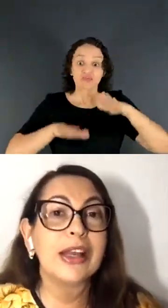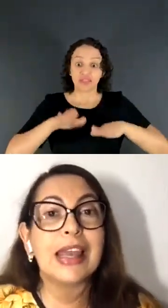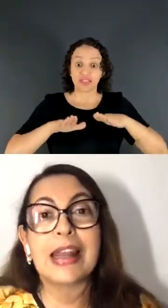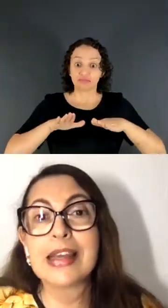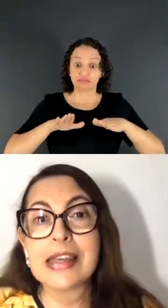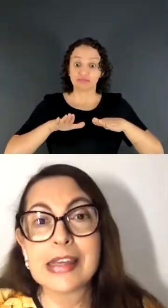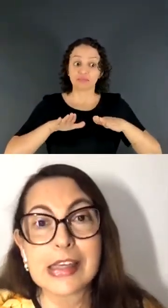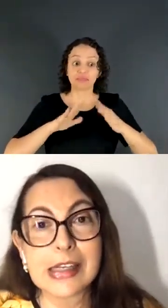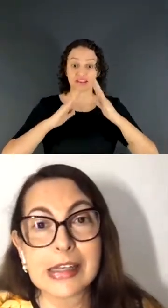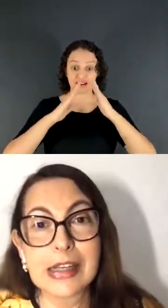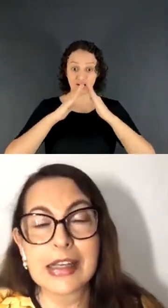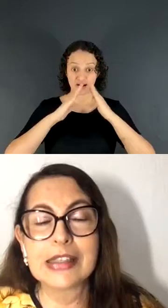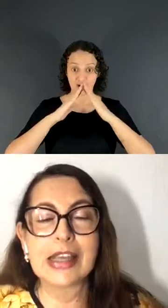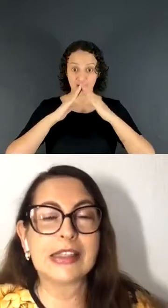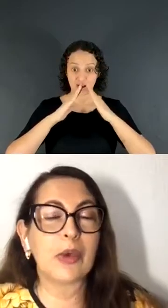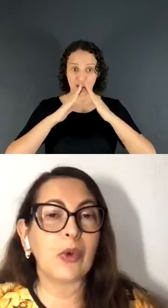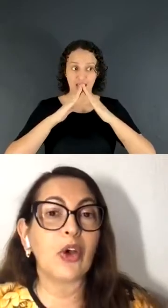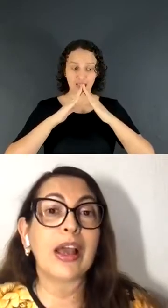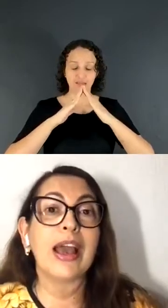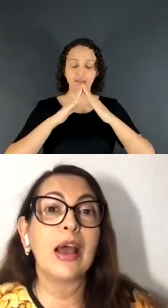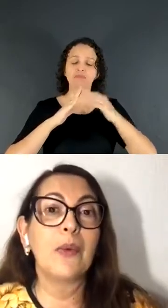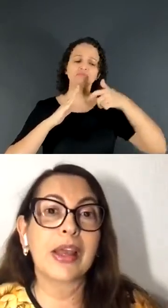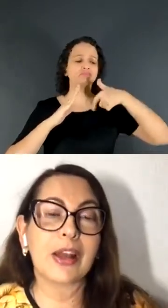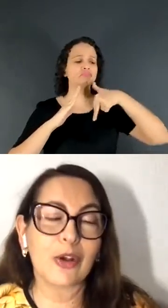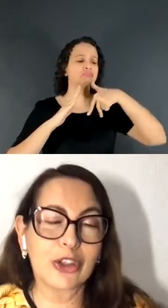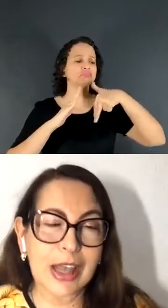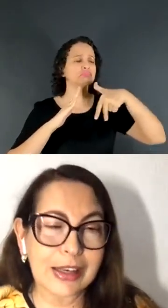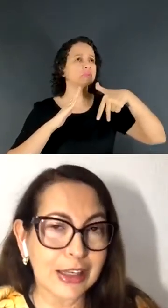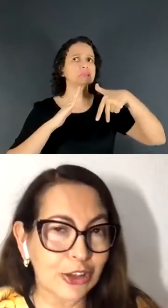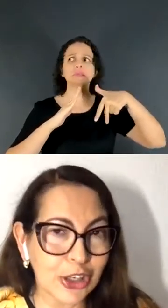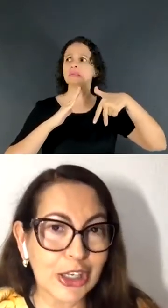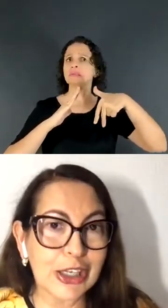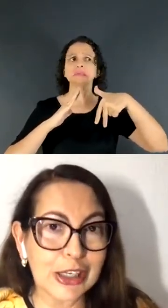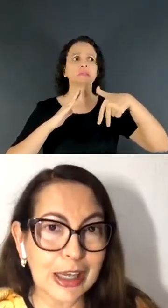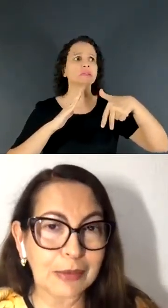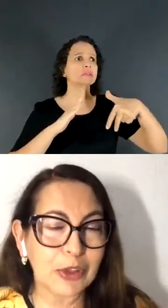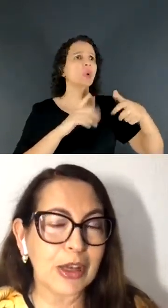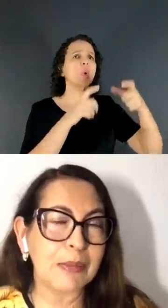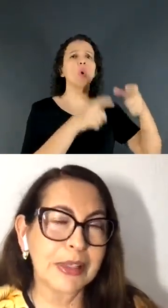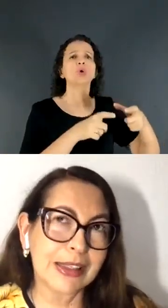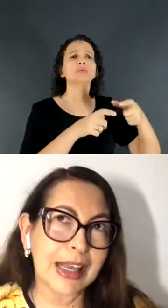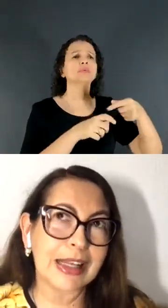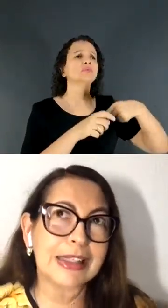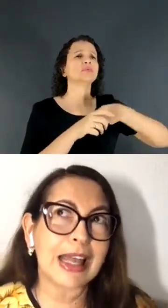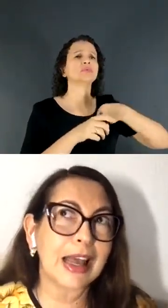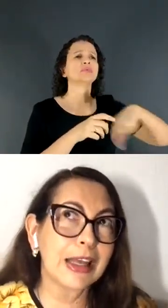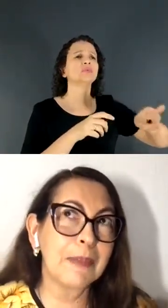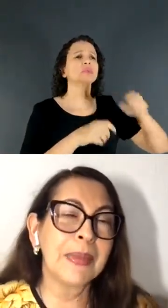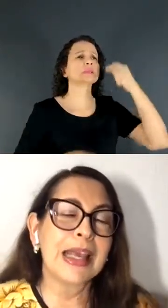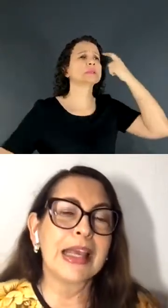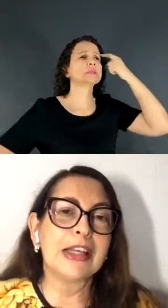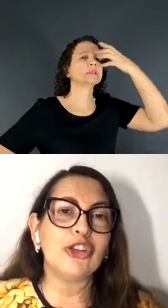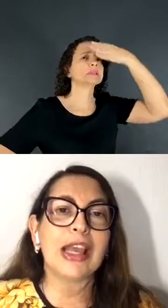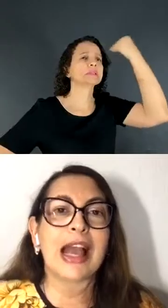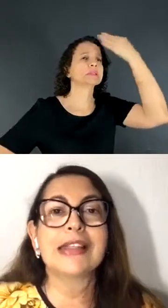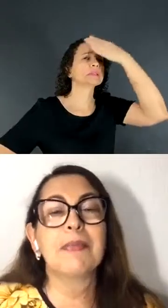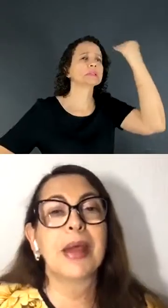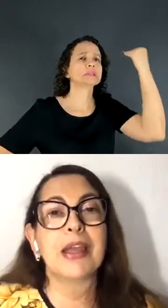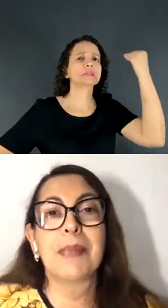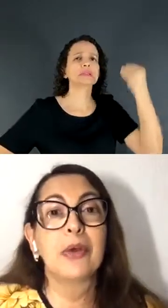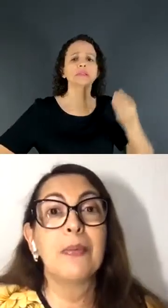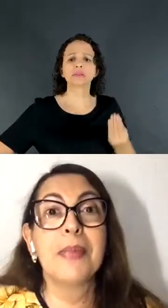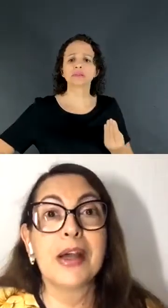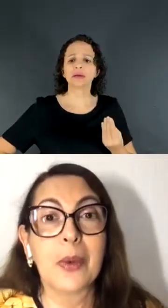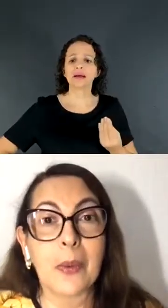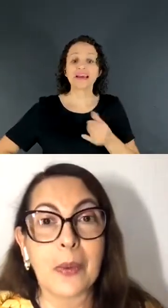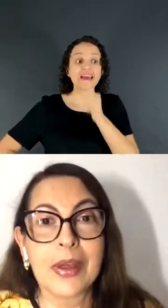aonde era que ela ia, esquecer o local que ela gostaria de ir. Digamos assim, ela sai de casa para